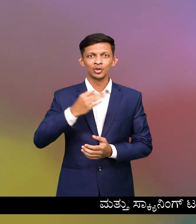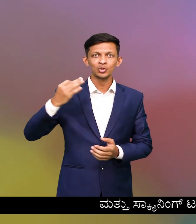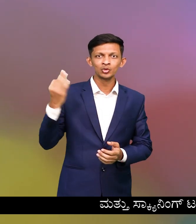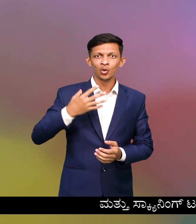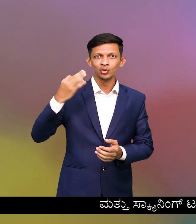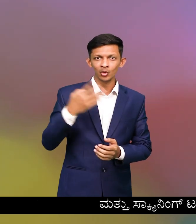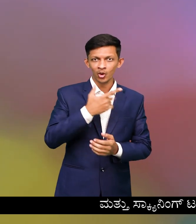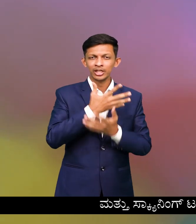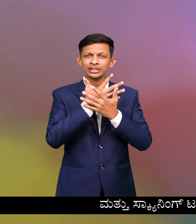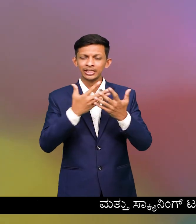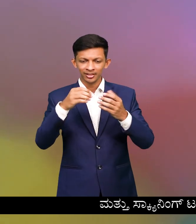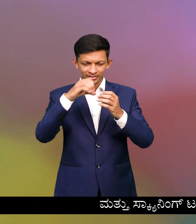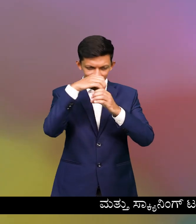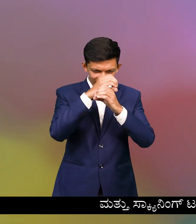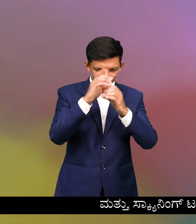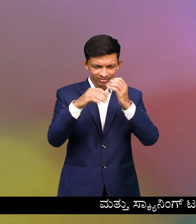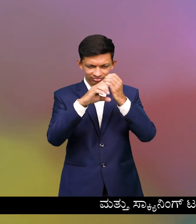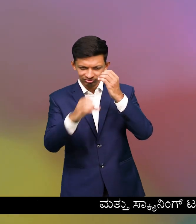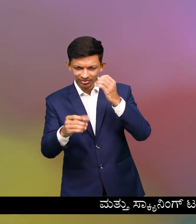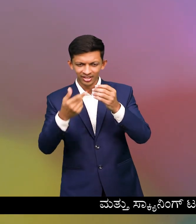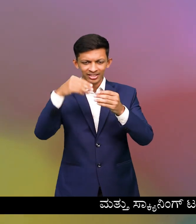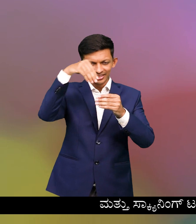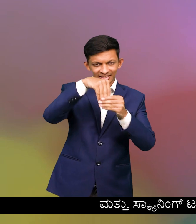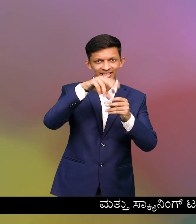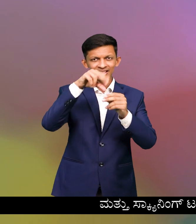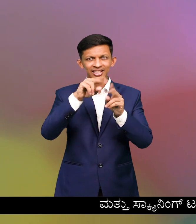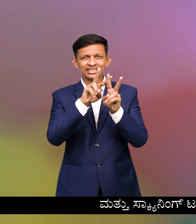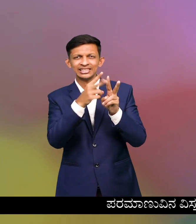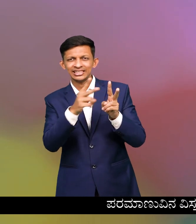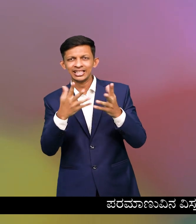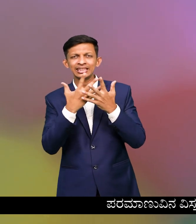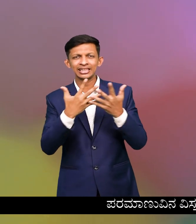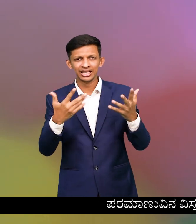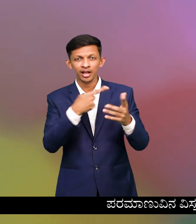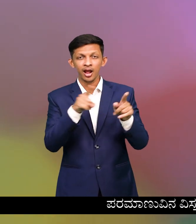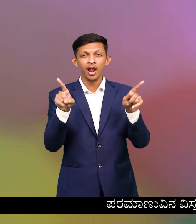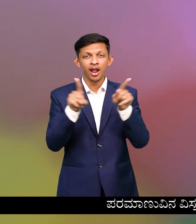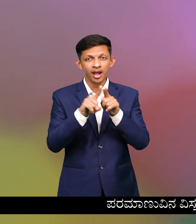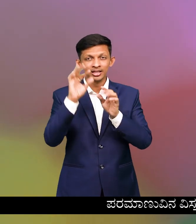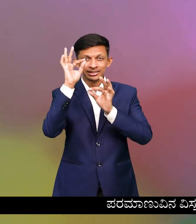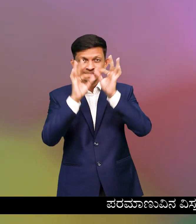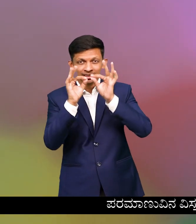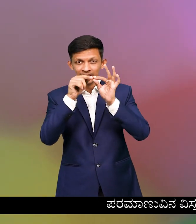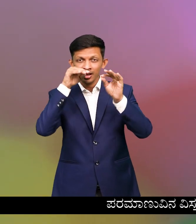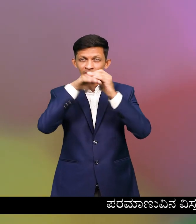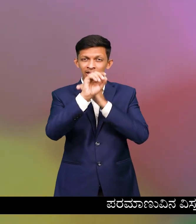ಸ್ಕ್ಯಾನಿಂಗ್ ಟನೆಲಿಂಗ್ ಮೈಕ್ರೋಸ್ಕೋಪ್ನಂತಹ ಆಧುನಿಕ ಉಪಕರಣಗಳು ಪರಮಾಣುವಿನ ವಿಸ್ತೃತ ಚಿತ್ರಗಳನ್ನು